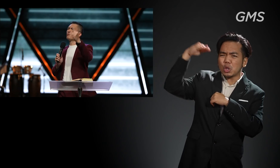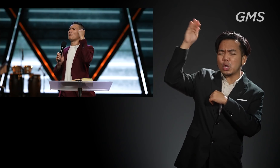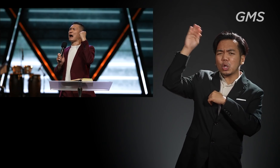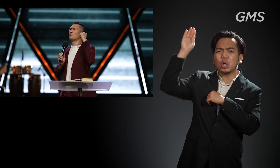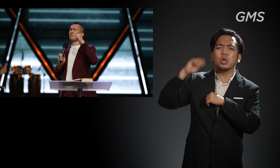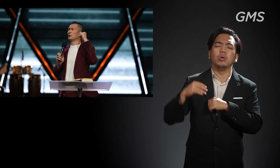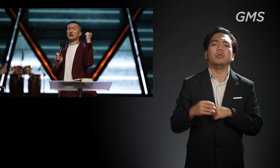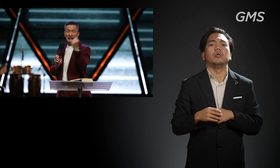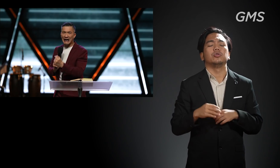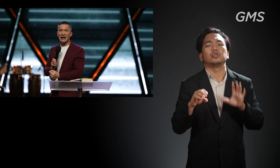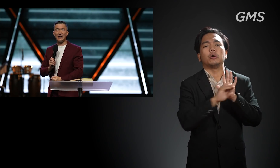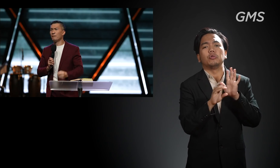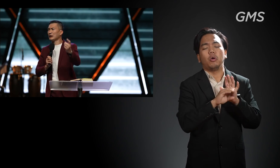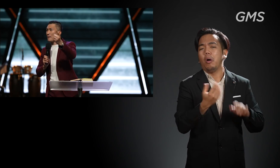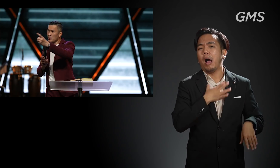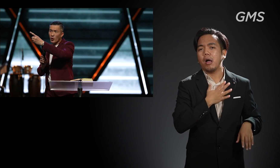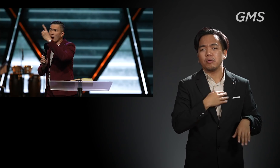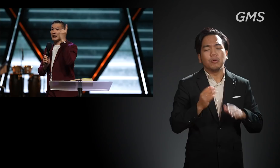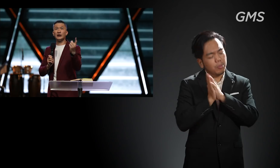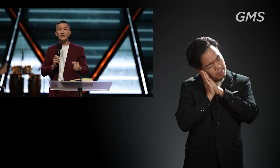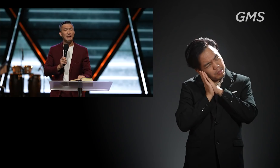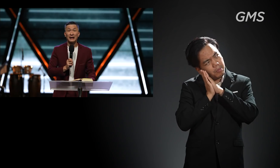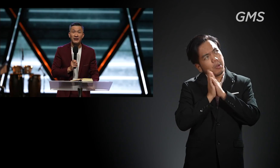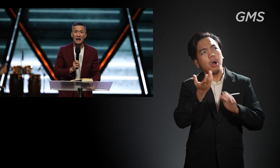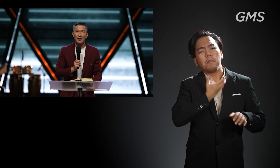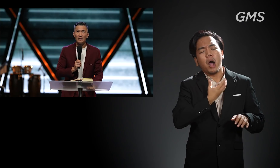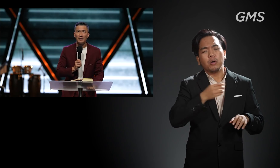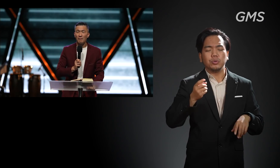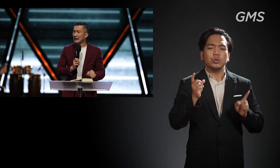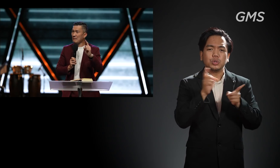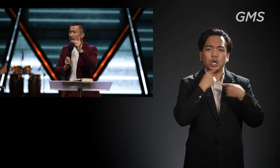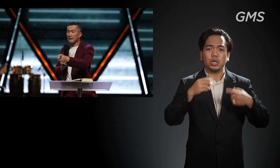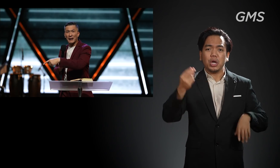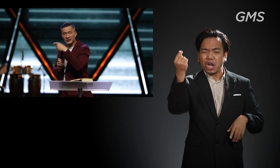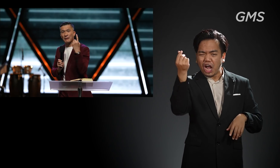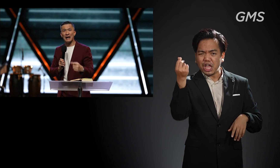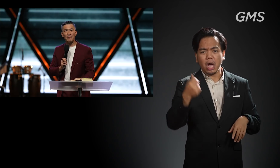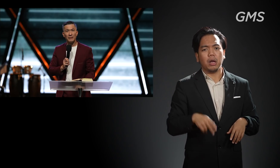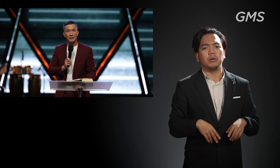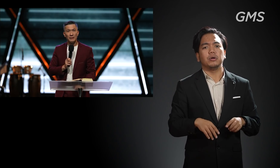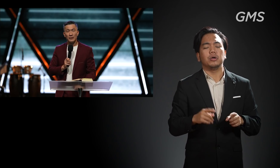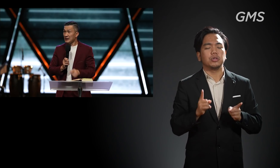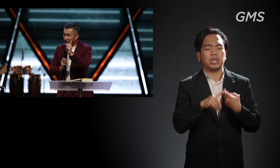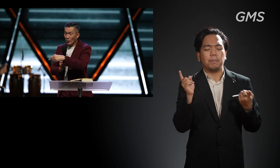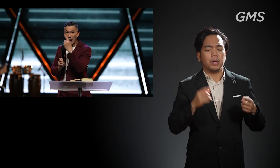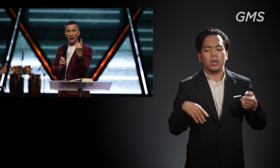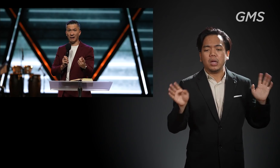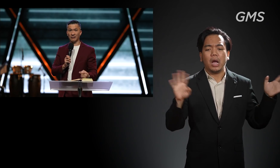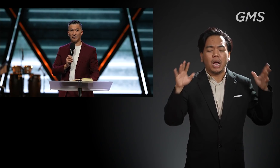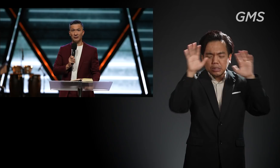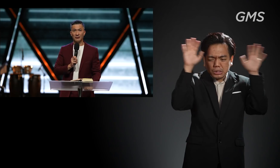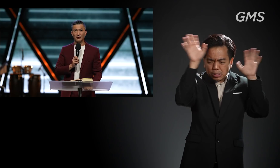kerja? Aku mimpi untuk jadi kaya. Lah buat apa semua orang di dunia ini bekerja? Mati-matian pagi siang malam. Kan cari